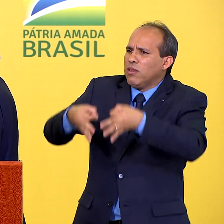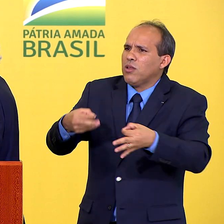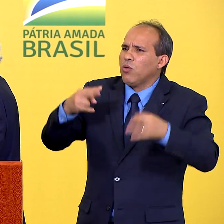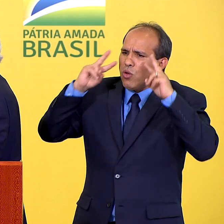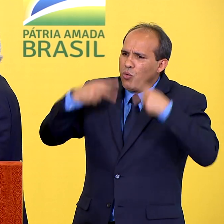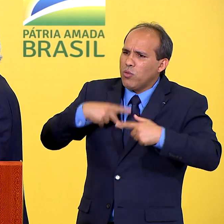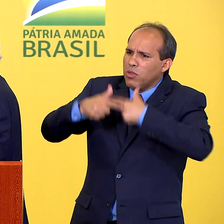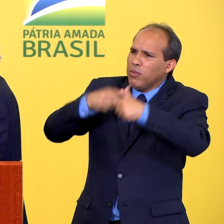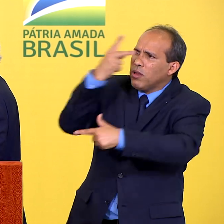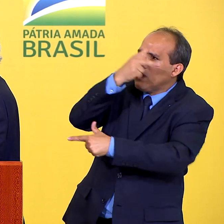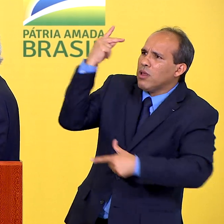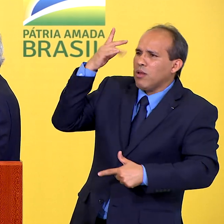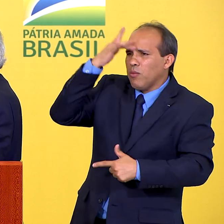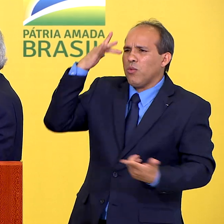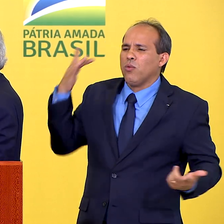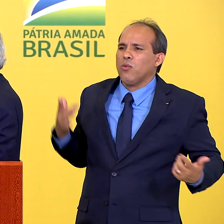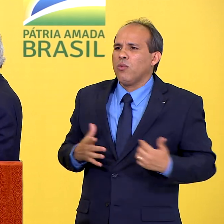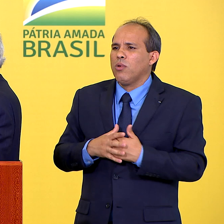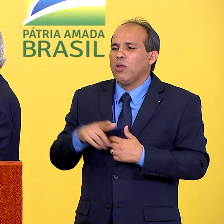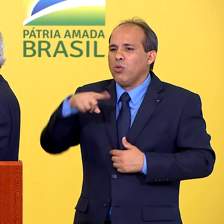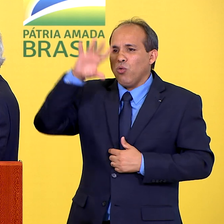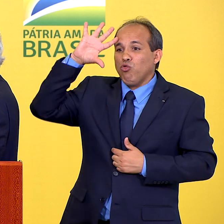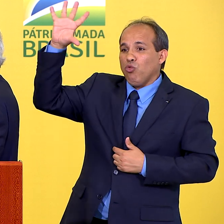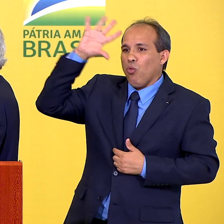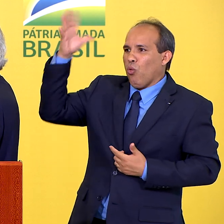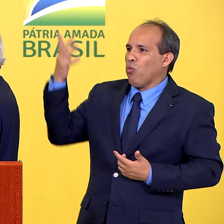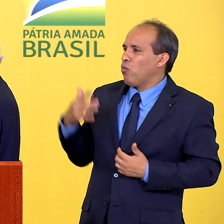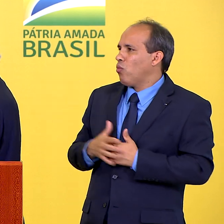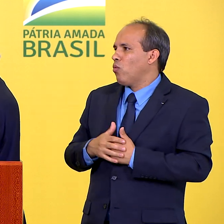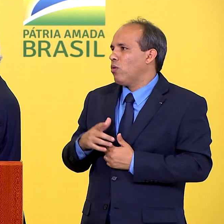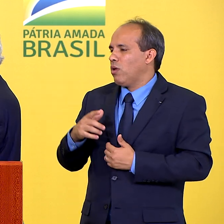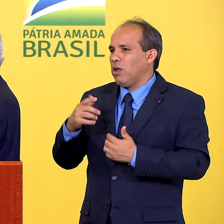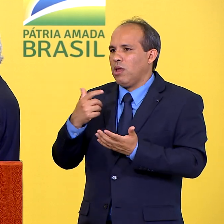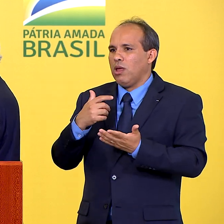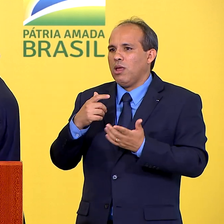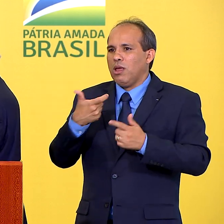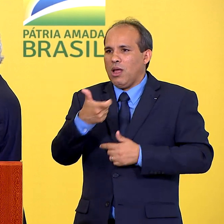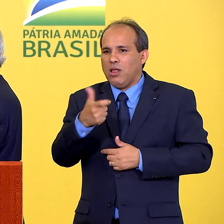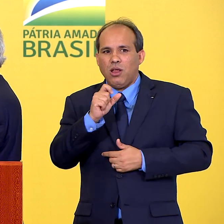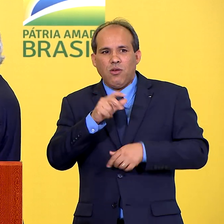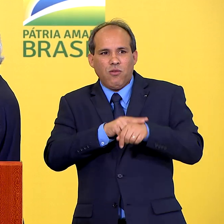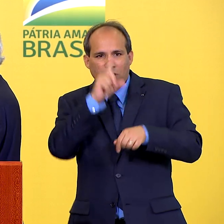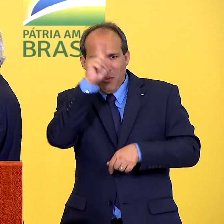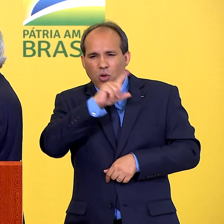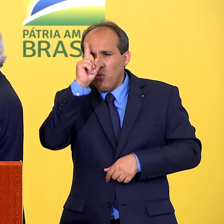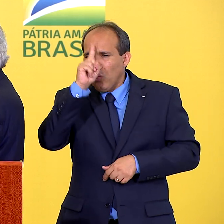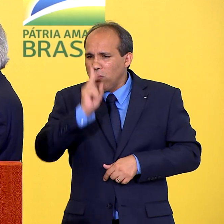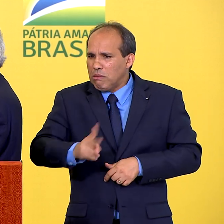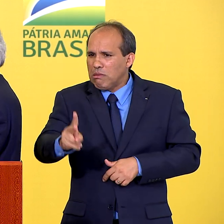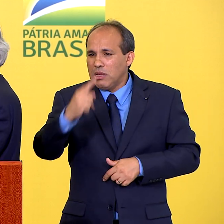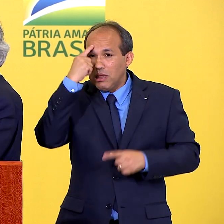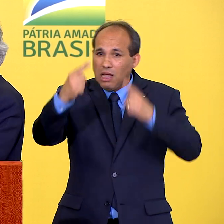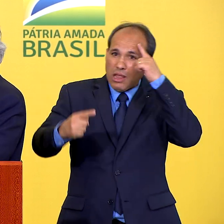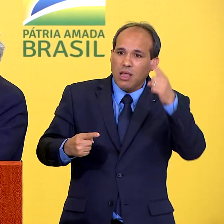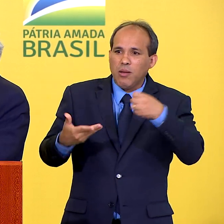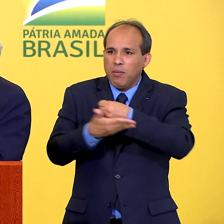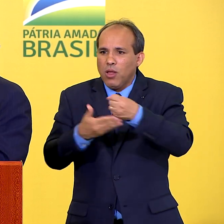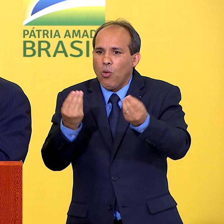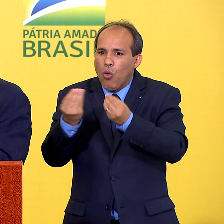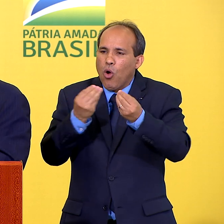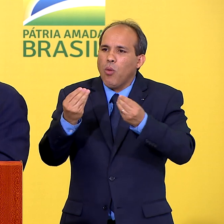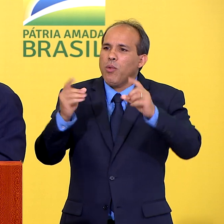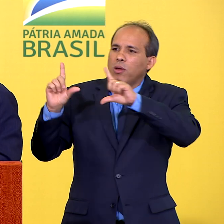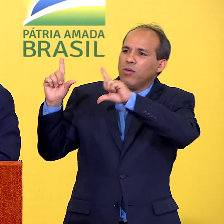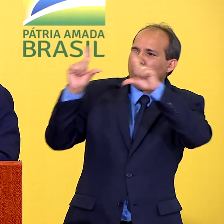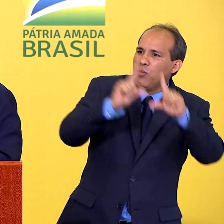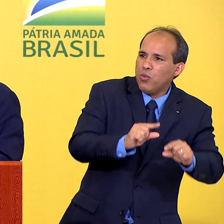reconhecimento pelo trabalho dessas pessoas. É o nosso sonho da carteira verde e amarela, que nós continuamos perseguindo o tempo inteiro. É uma ideia básica de como incluir e